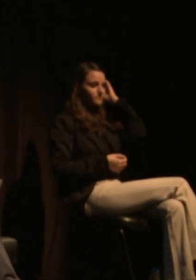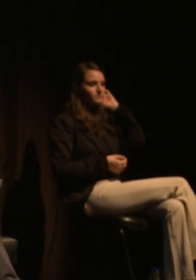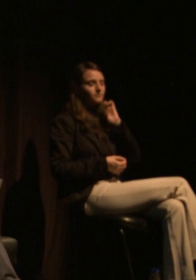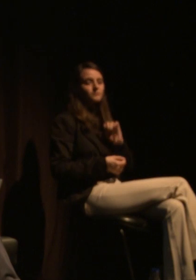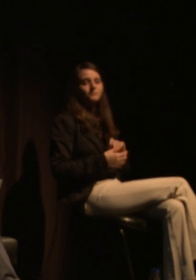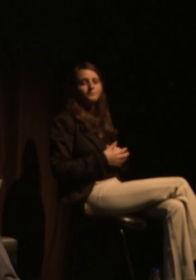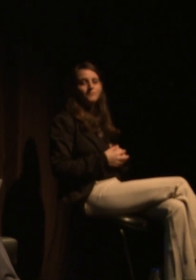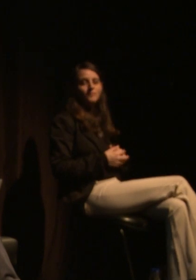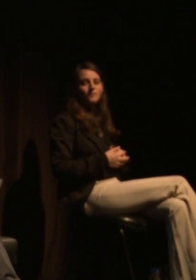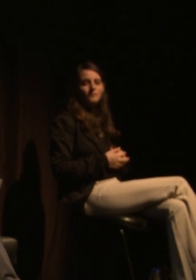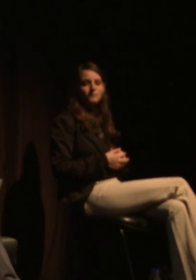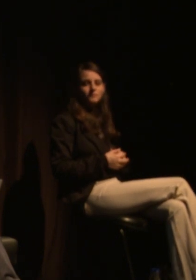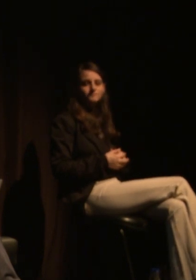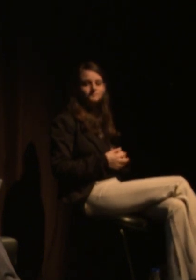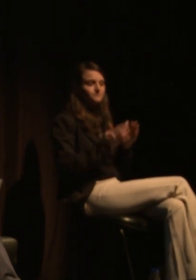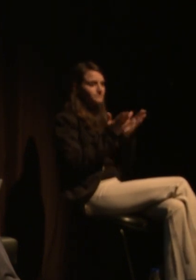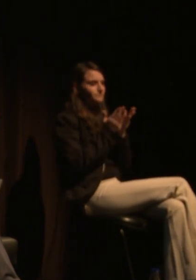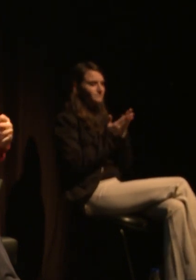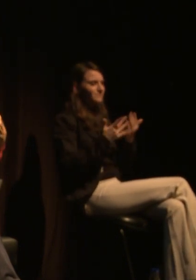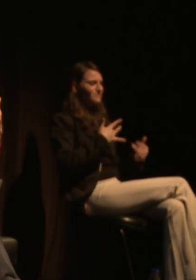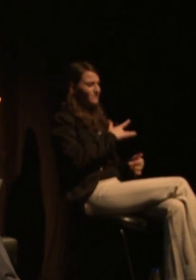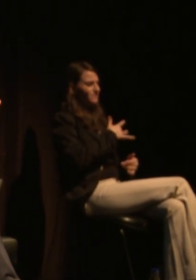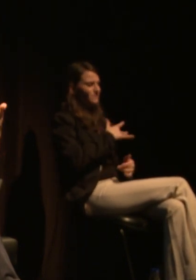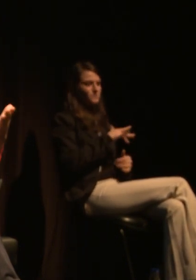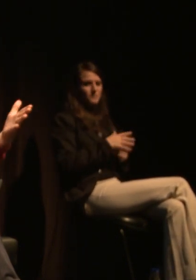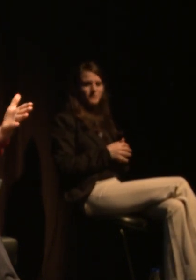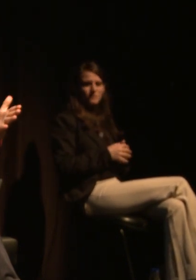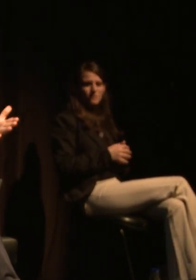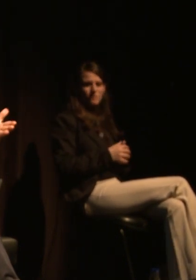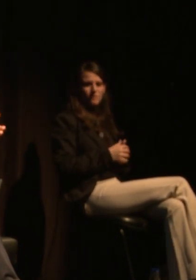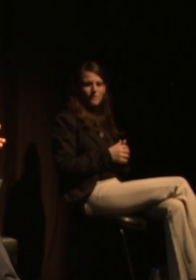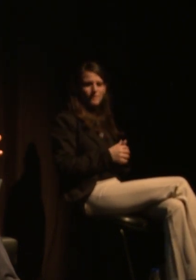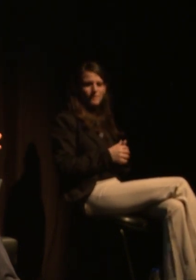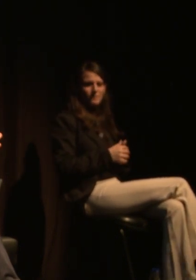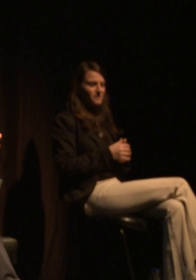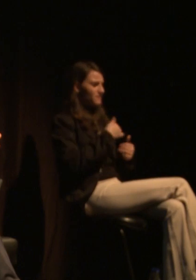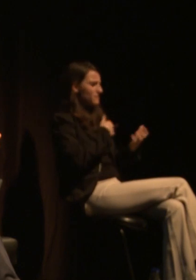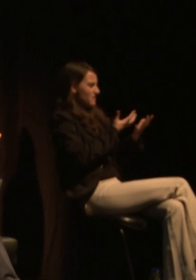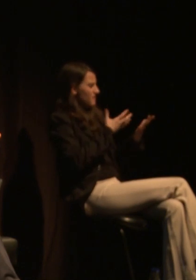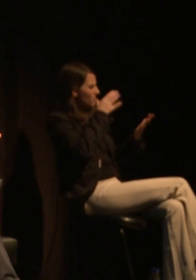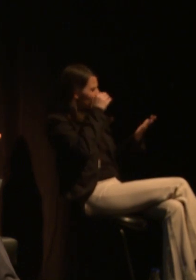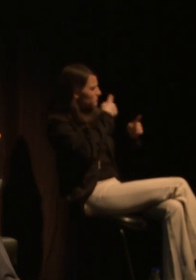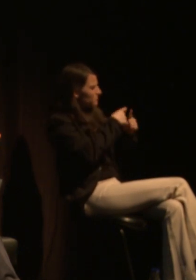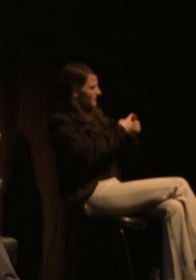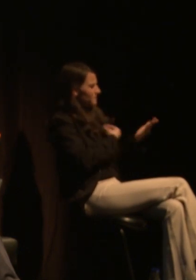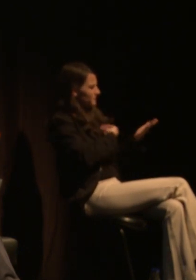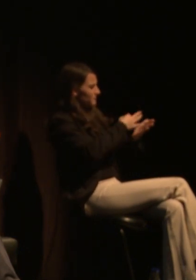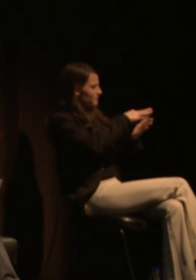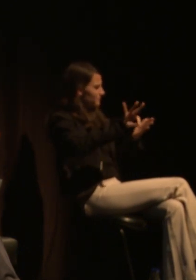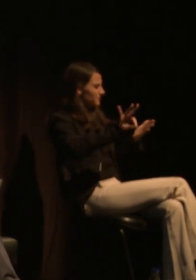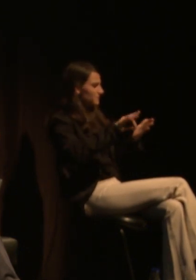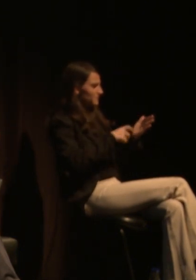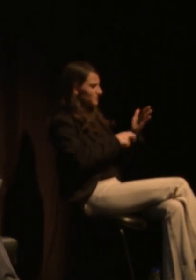lá, pobre coitada no futuro, tentando morrer. O que ele queria dizer com essa frase? Subir